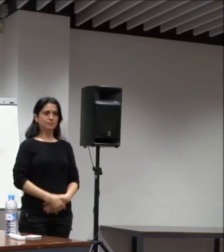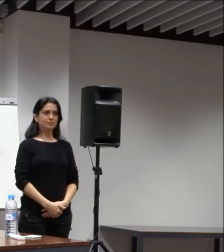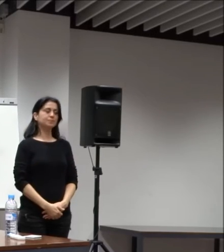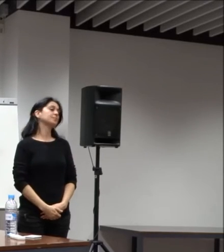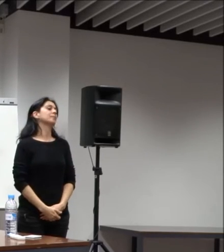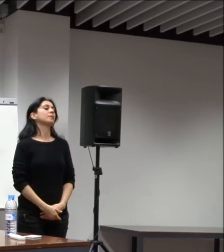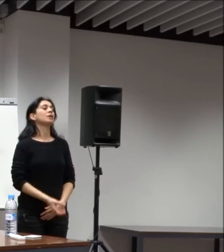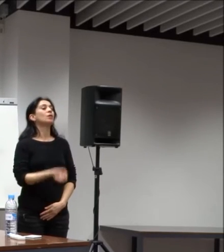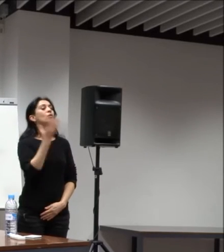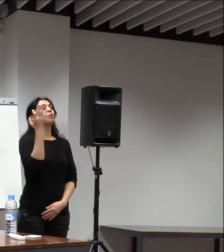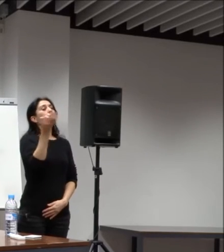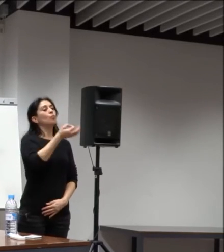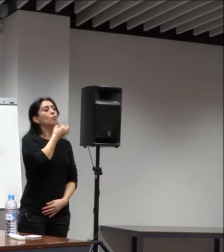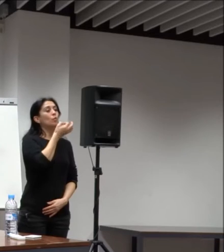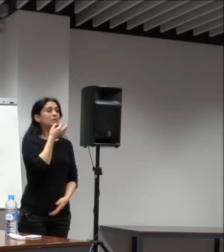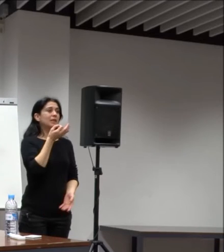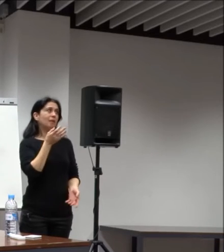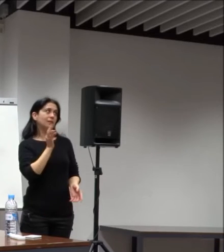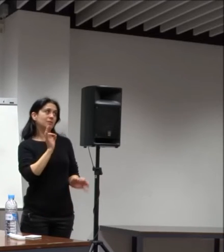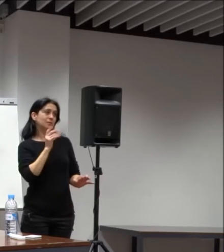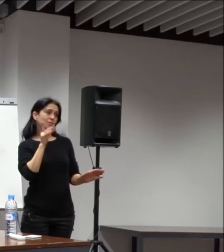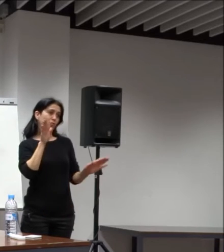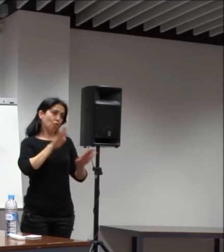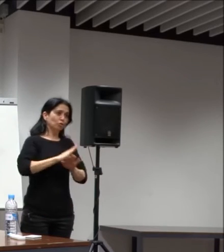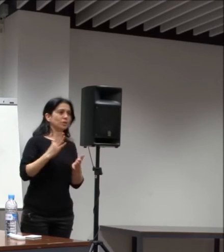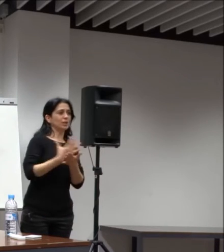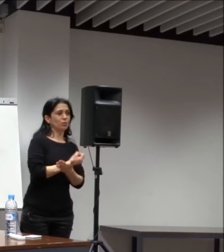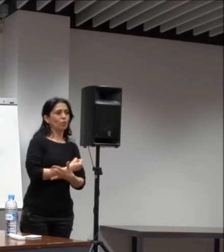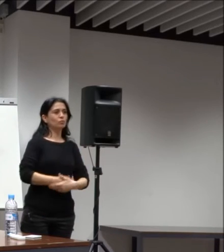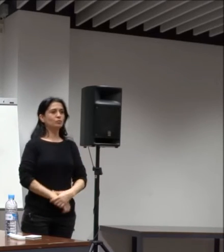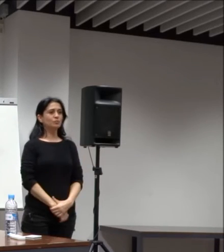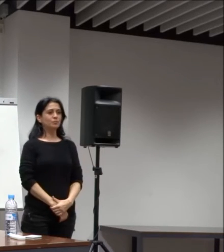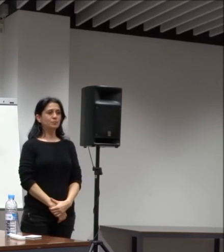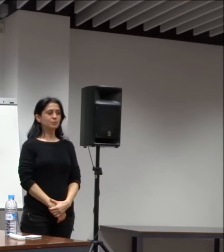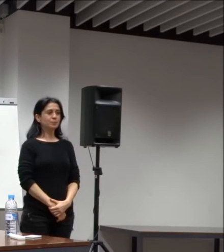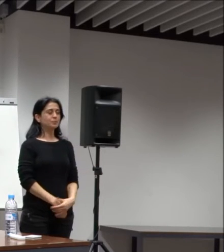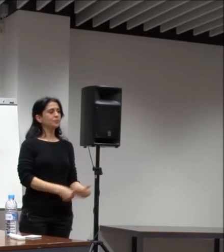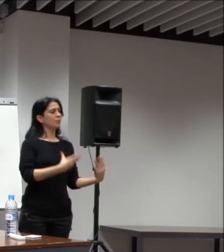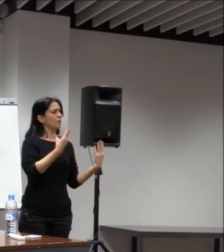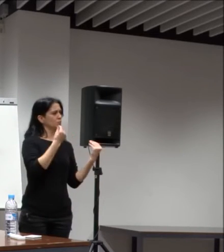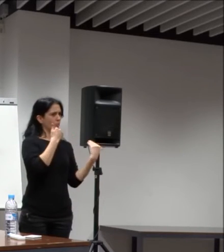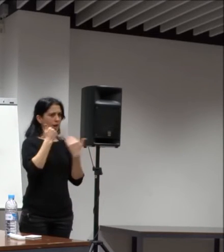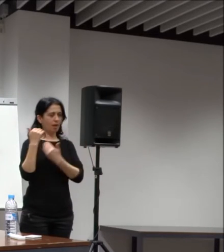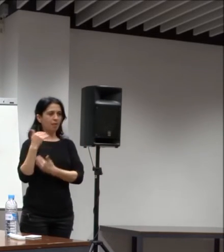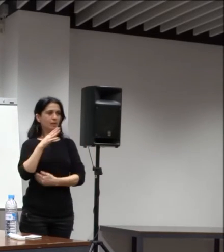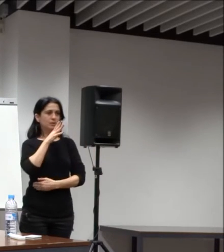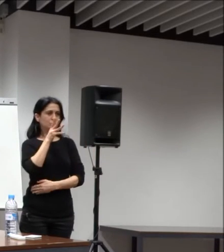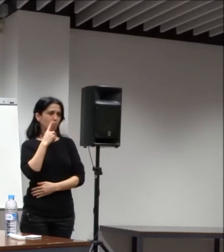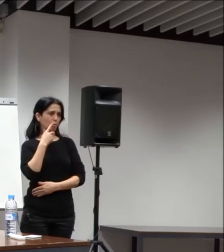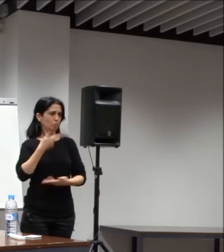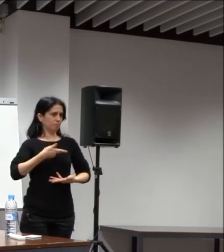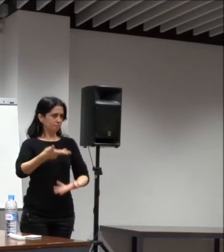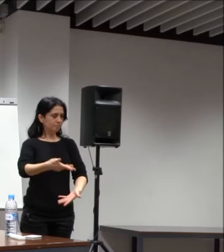Buenas tardes, o buenas tardes, noches a todos. Muy agradecidos por estar aquí.